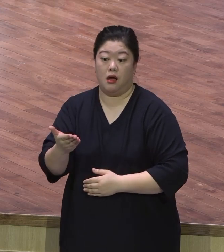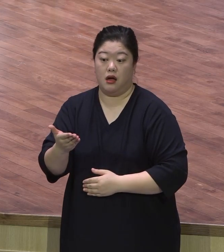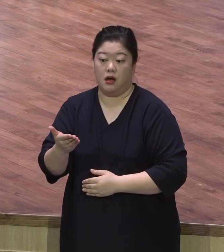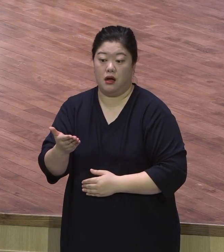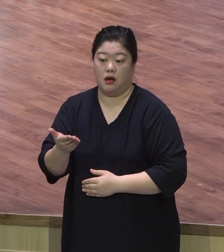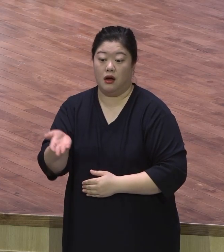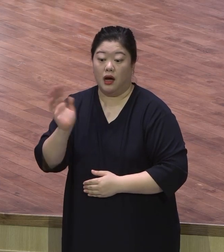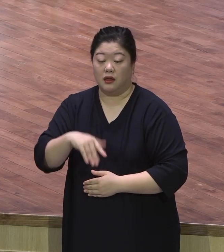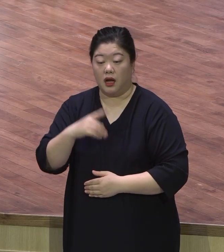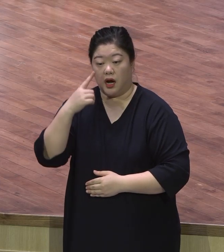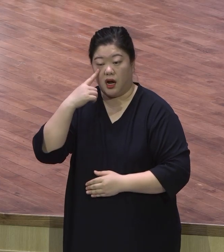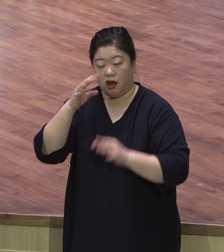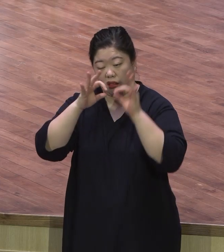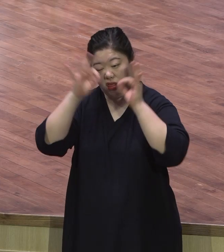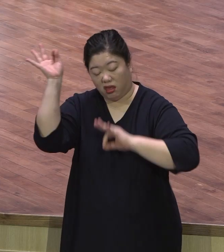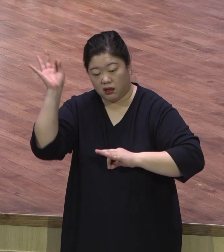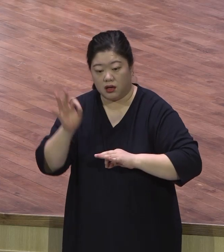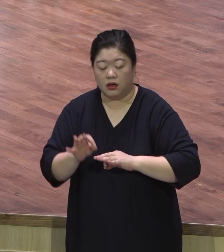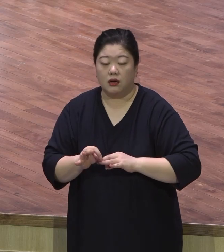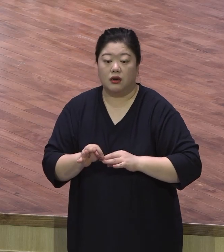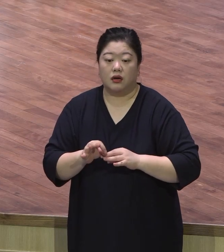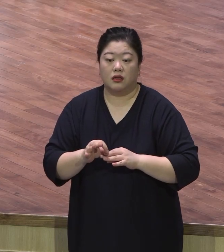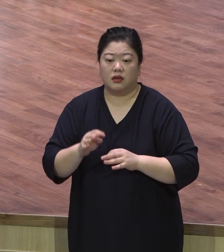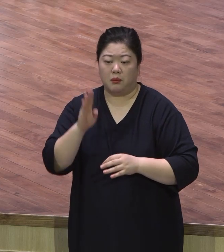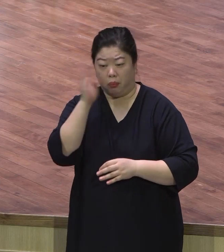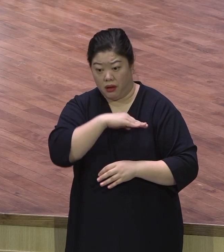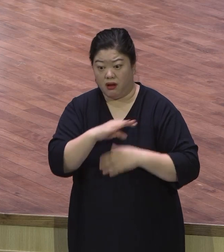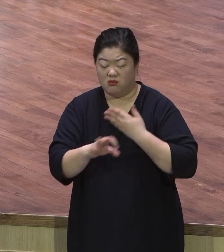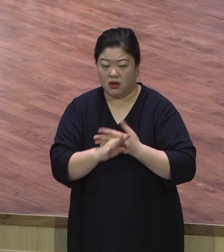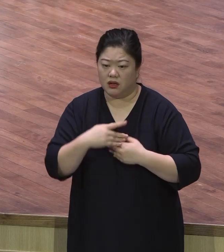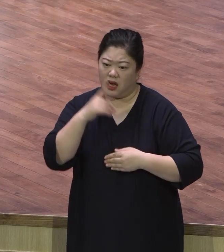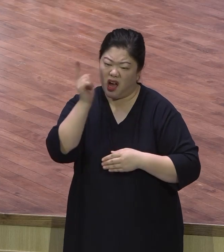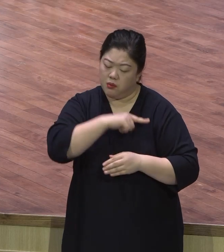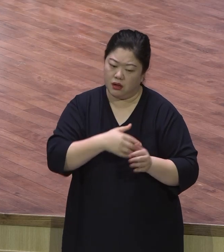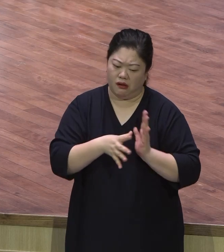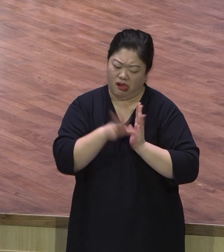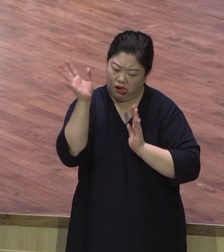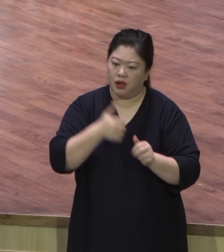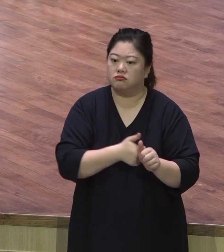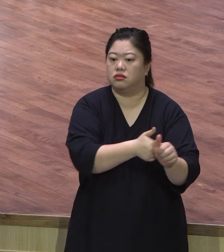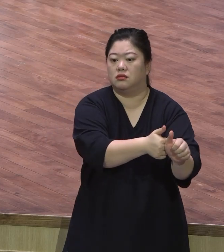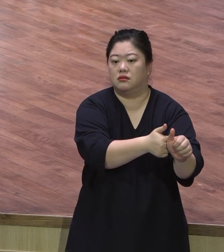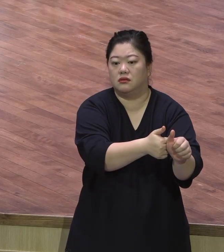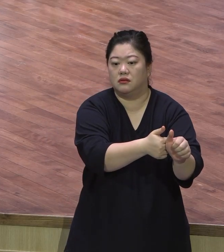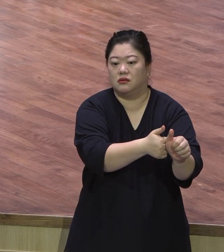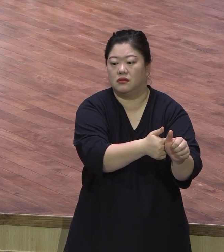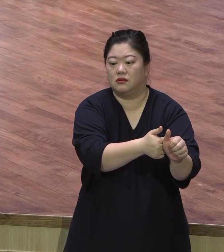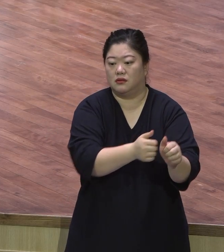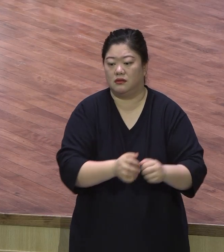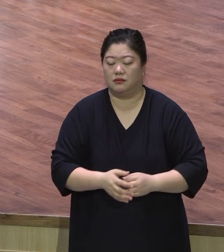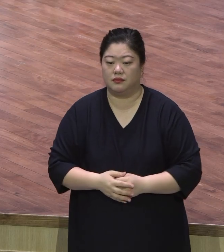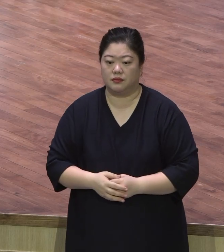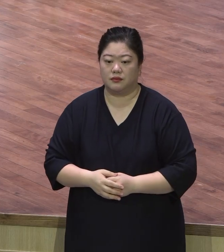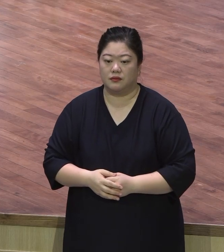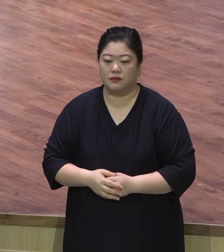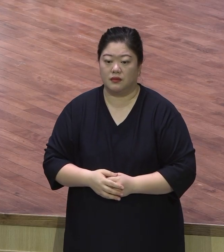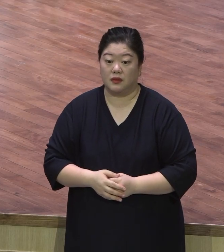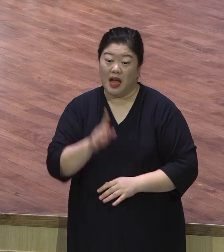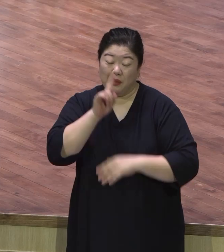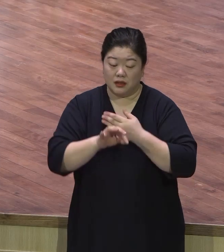그런 삶을 살 수 있죠 그런데 눈이 상해버리면 그